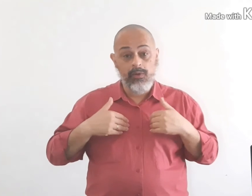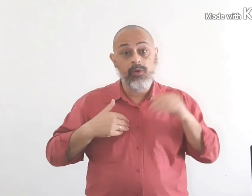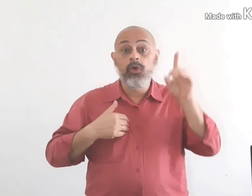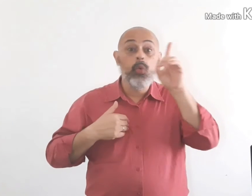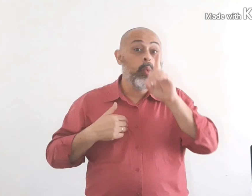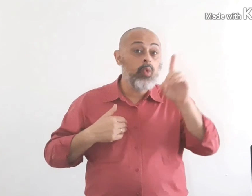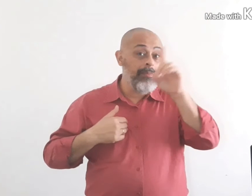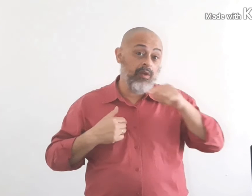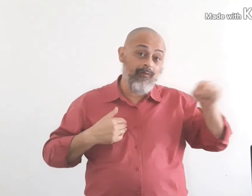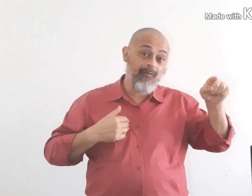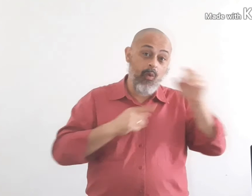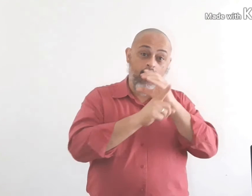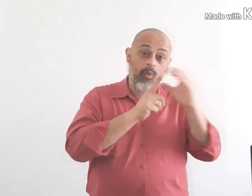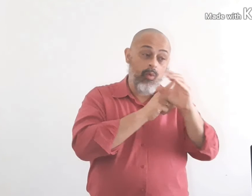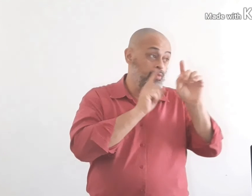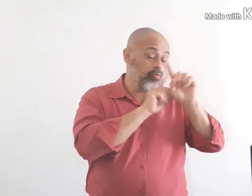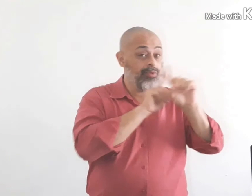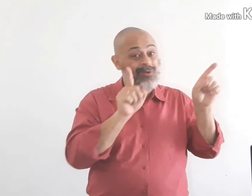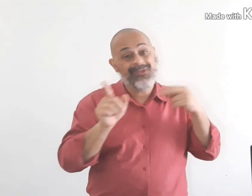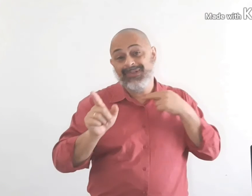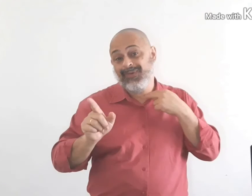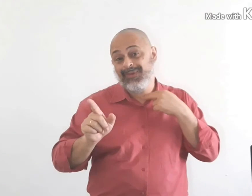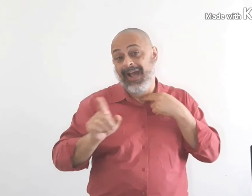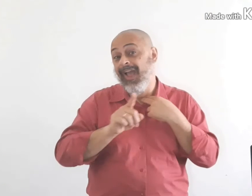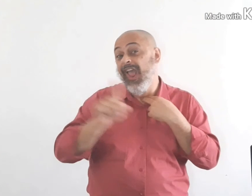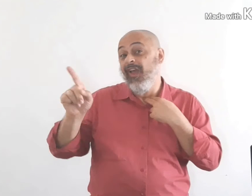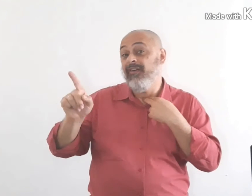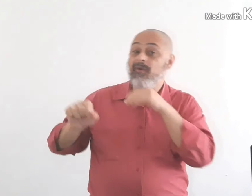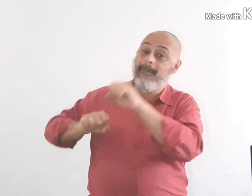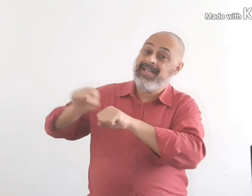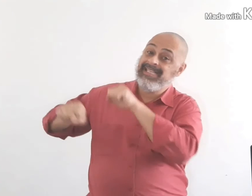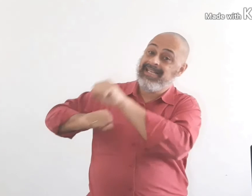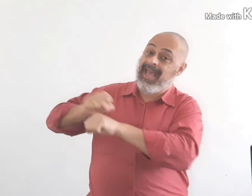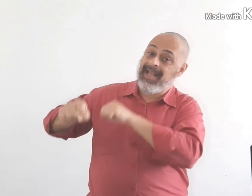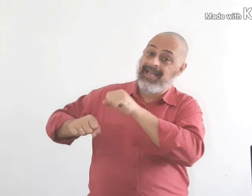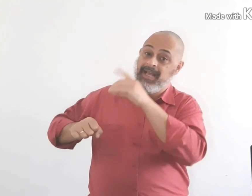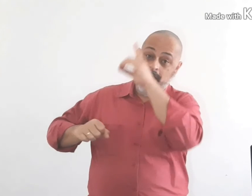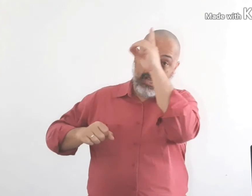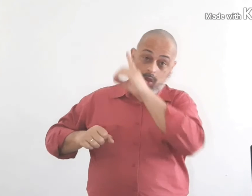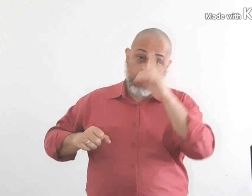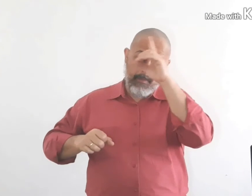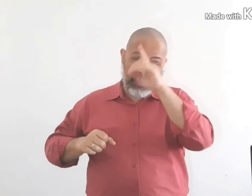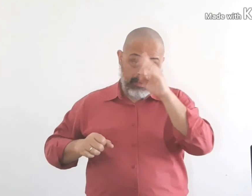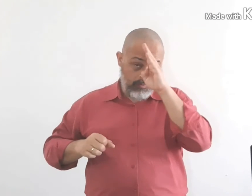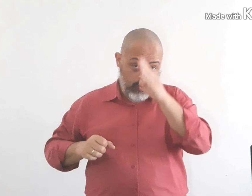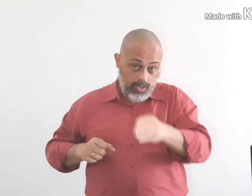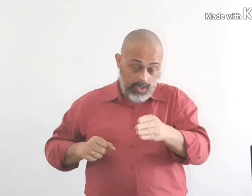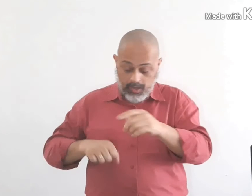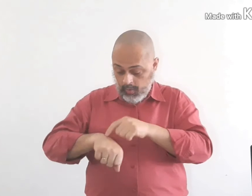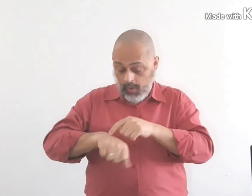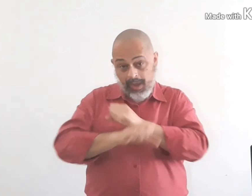domingo de manhã? Ou precisa ir para o clube no domingo de manhã? E por isso não serve ao Senhor?